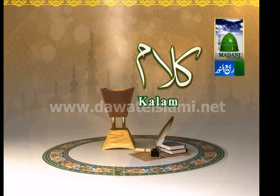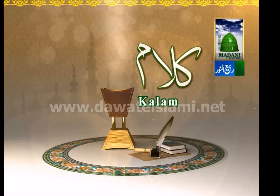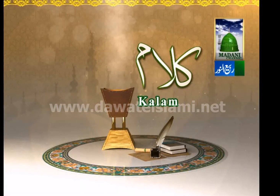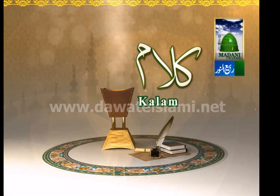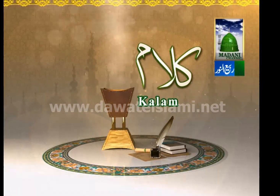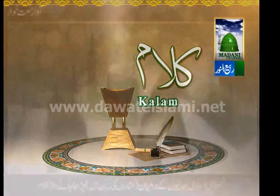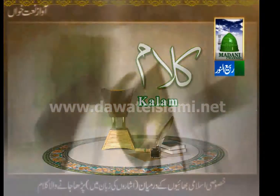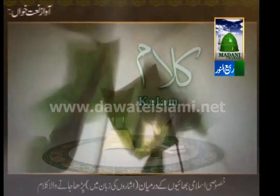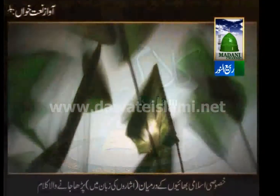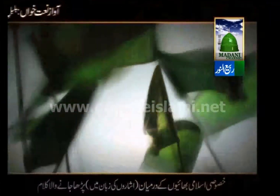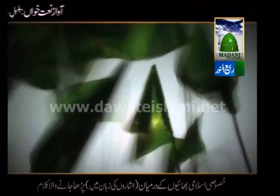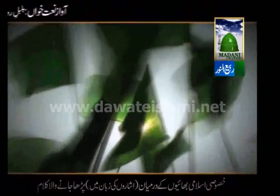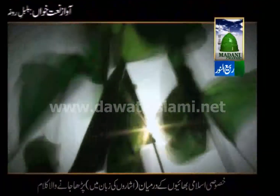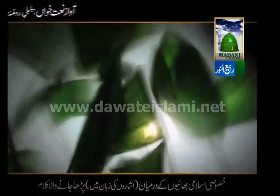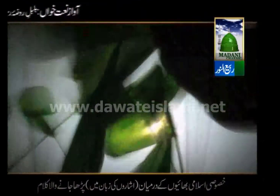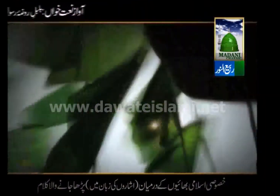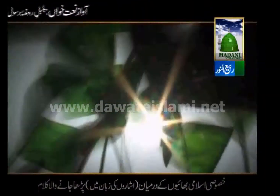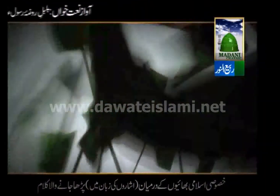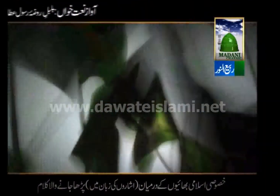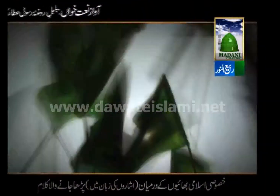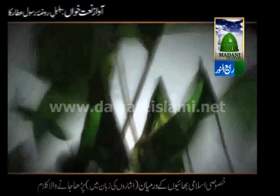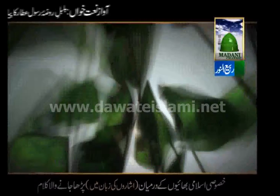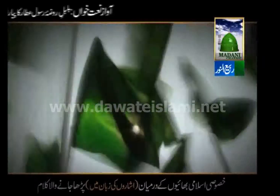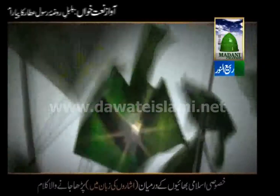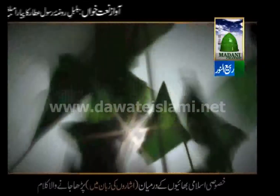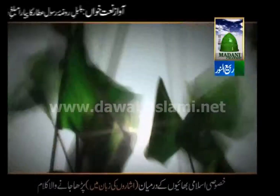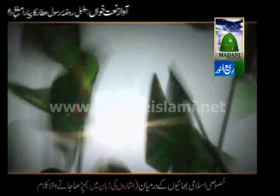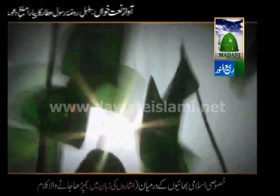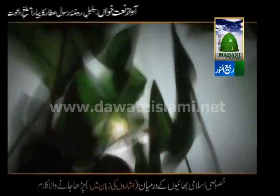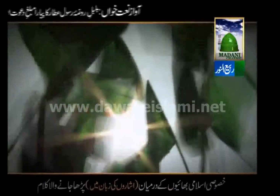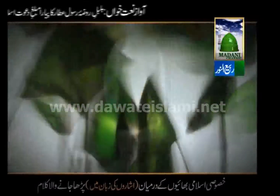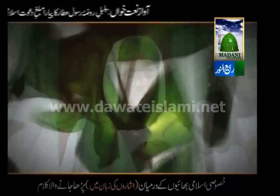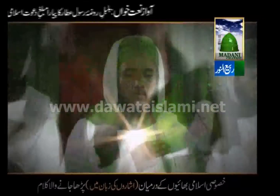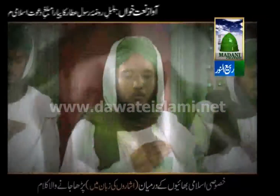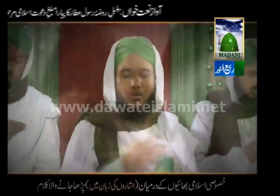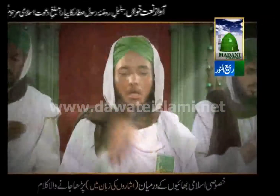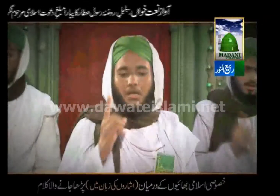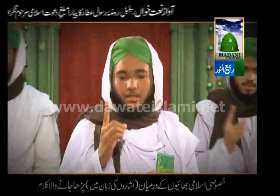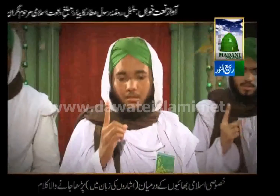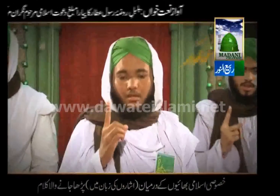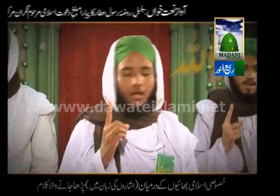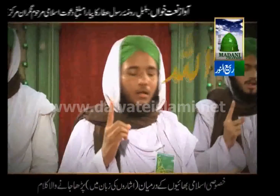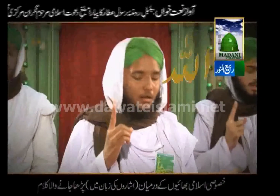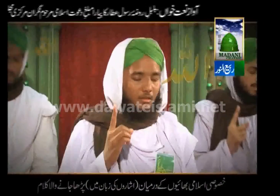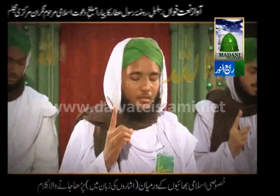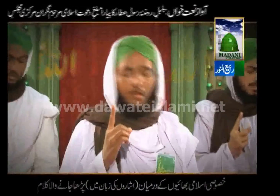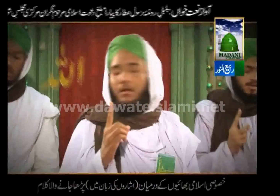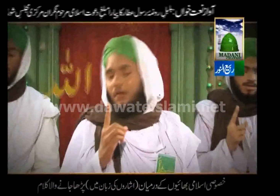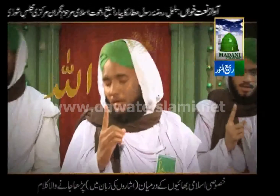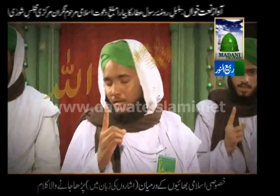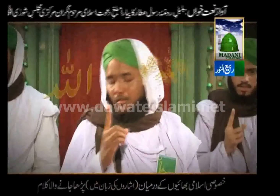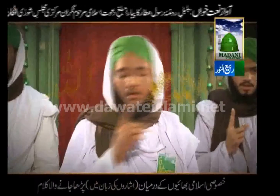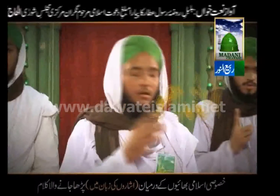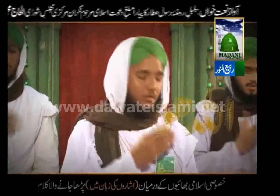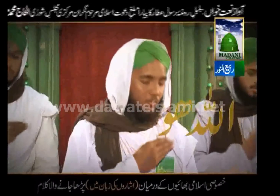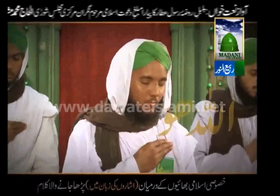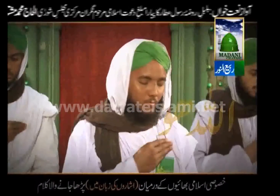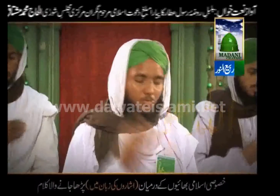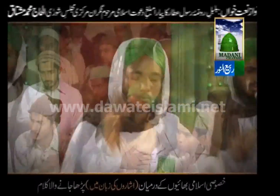اللہ اللہ لا الہ الا ہو اللہ اللہ